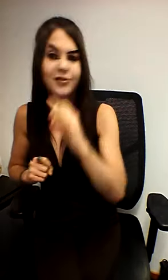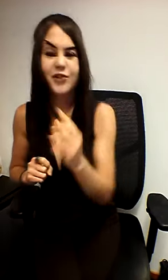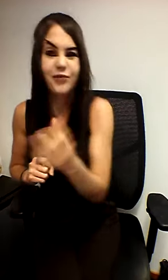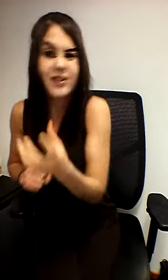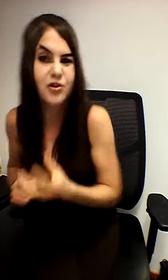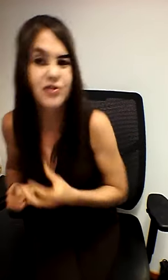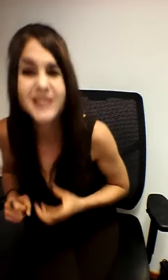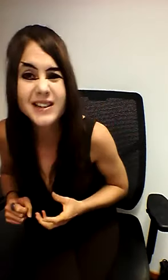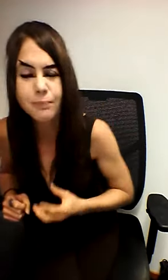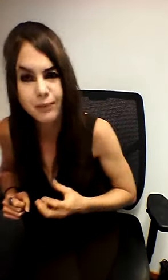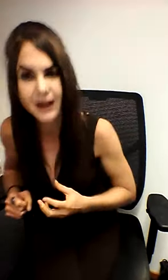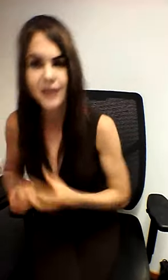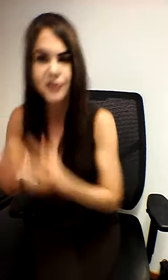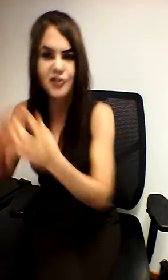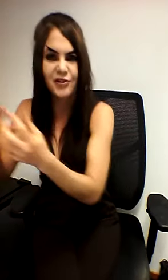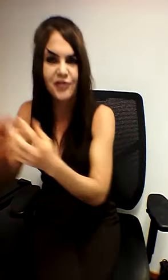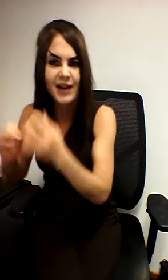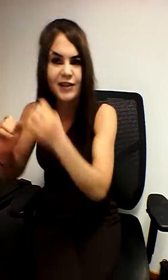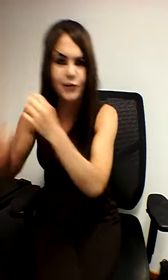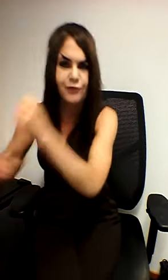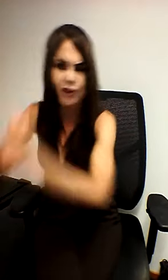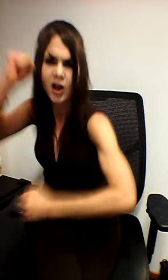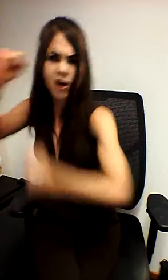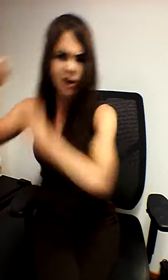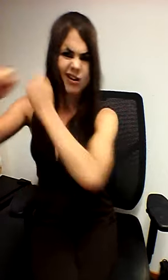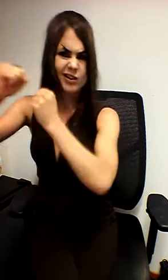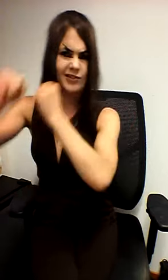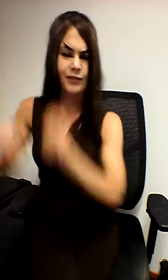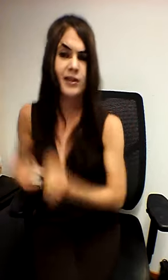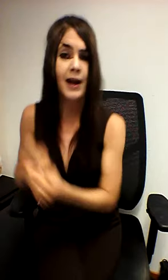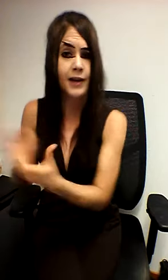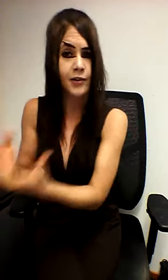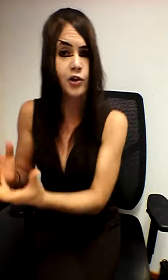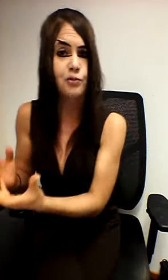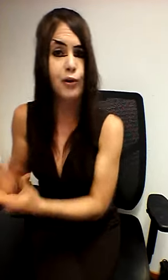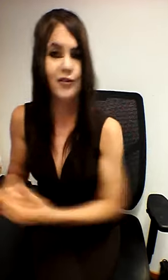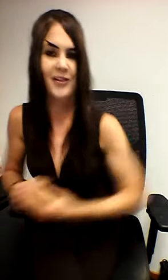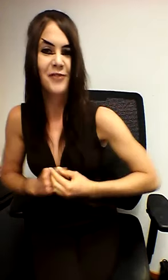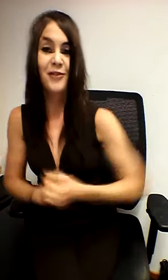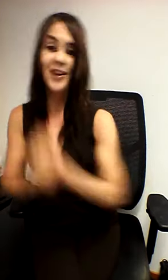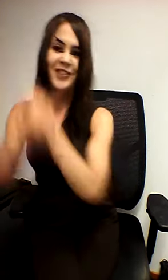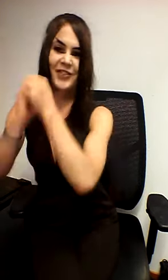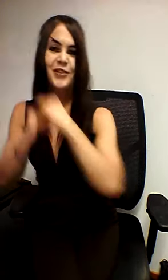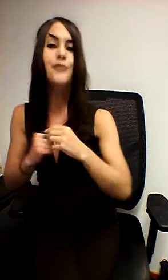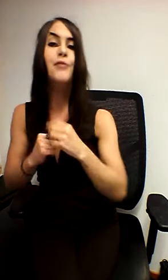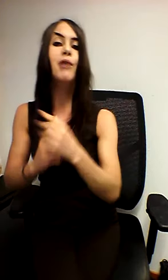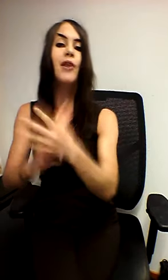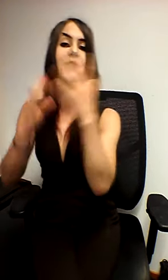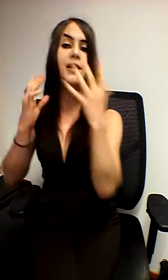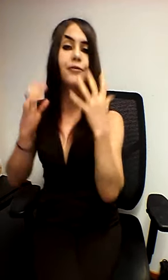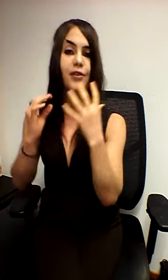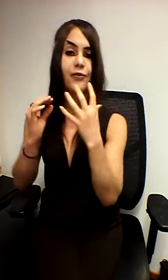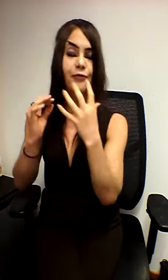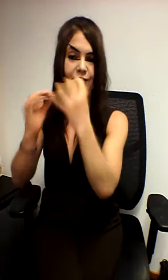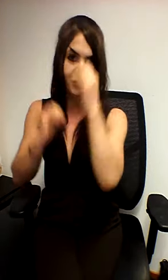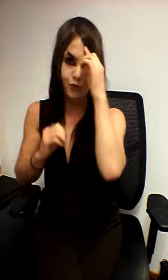dat vindt juist niet plaats ten tijde van activiteit, sport. Want de verbranding van